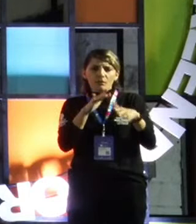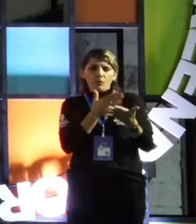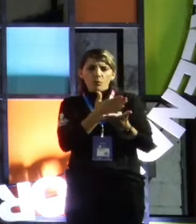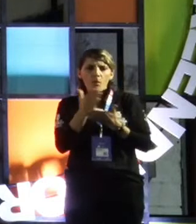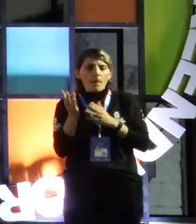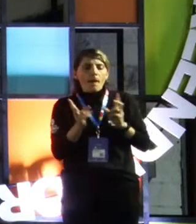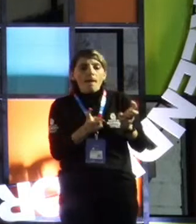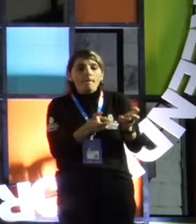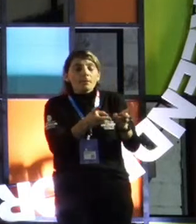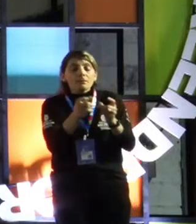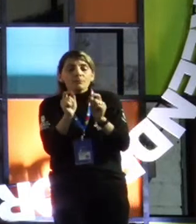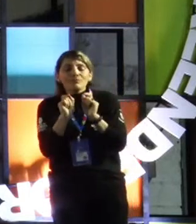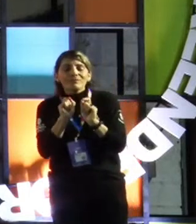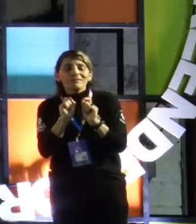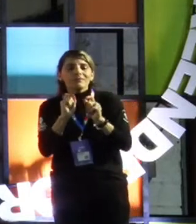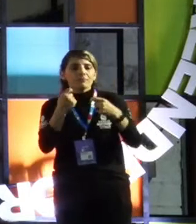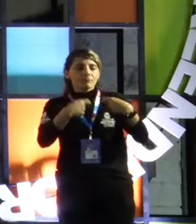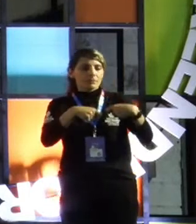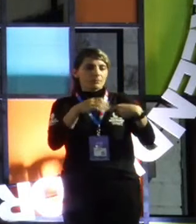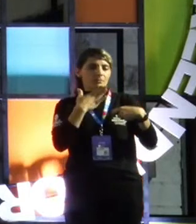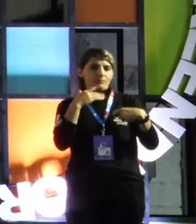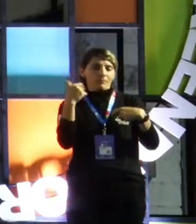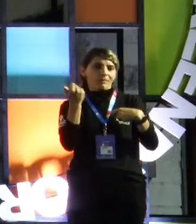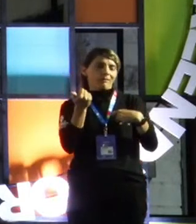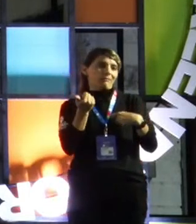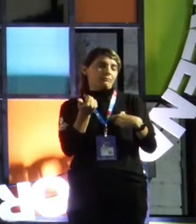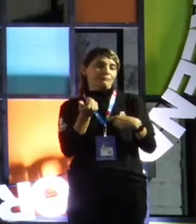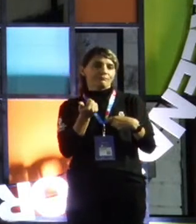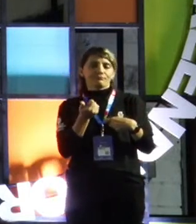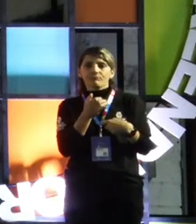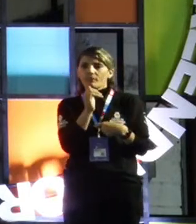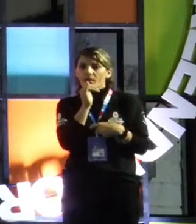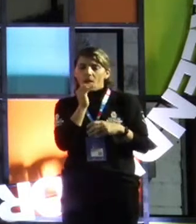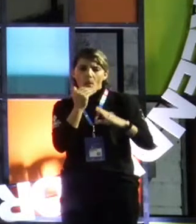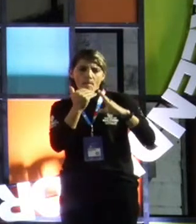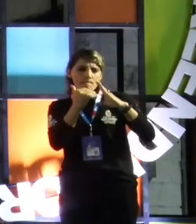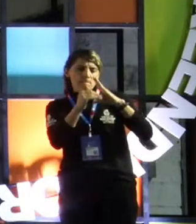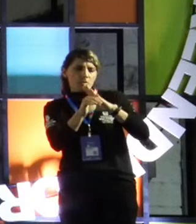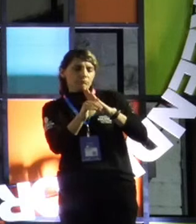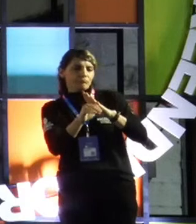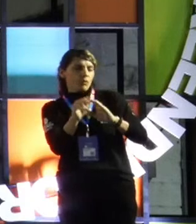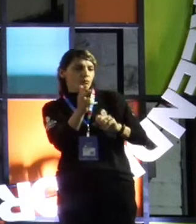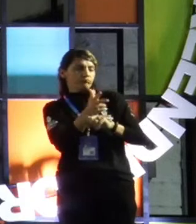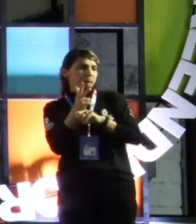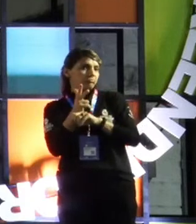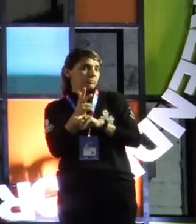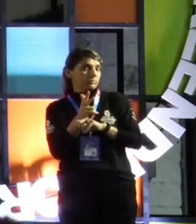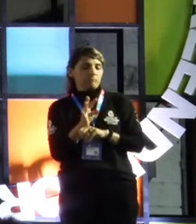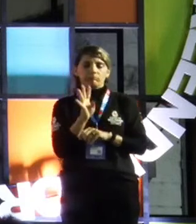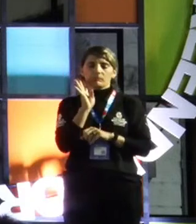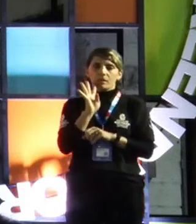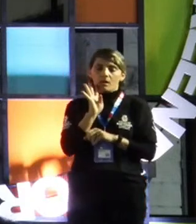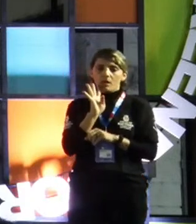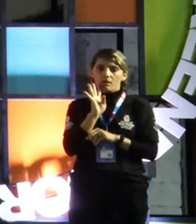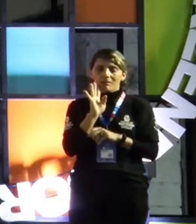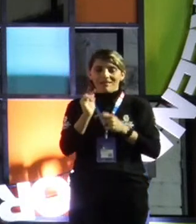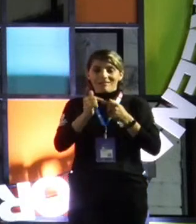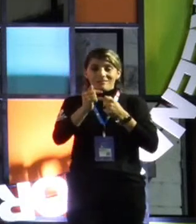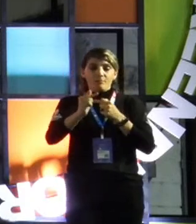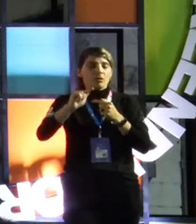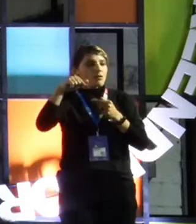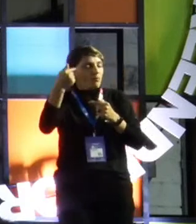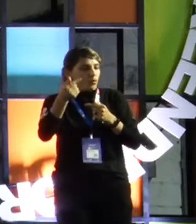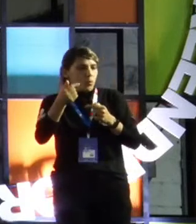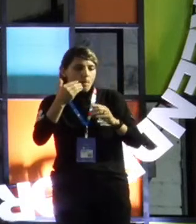Veja o que você precisa melhorar. Por exemplo, eu postei um unboxing X, isso aqui bombou muito. Opa, acho que semana que vem dá para eu fazer